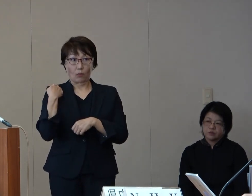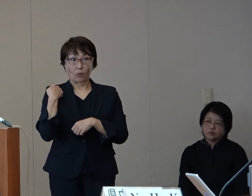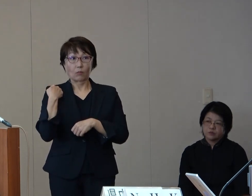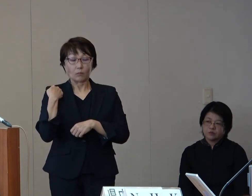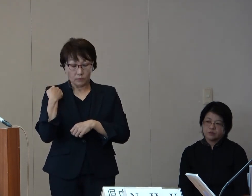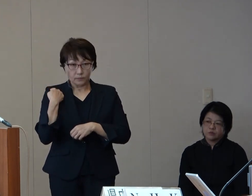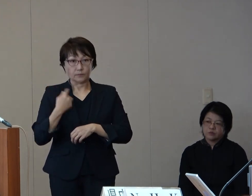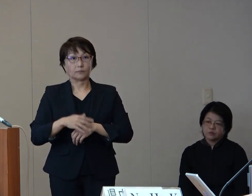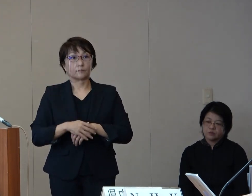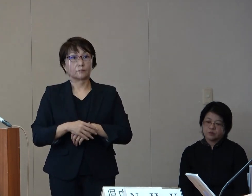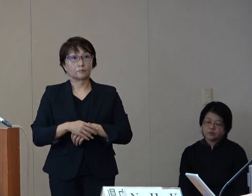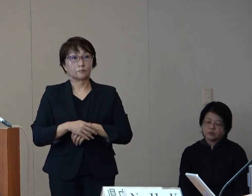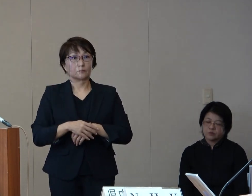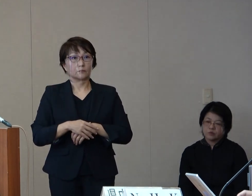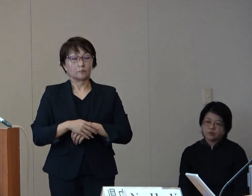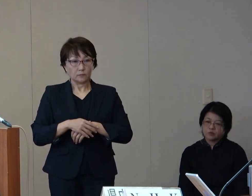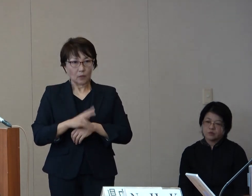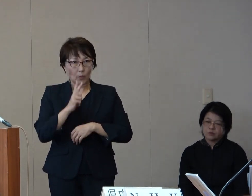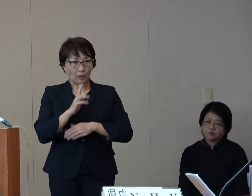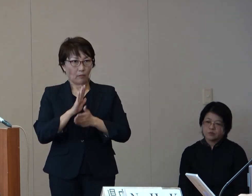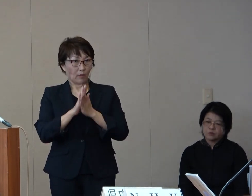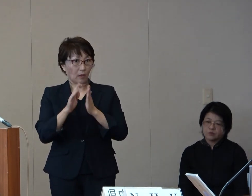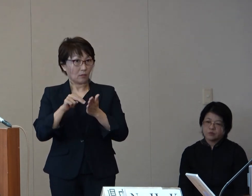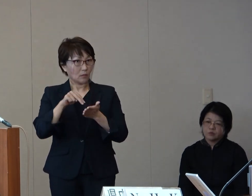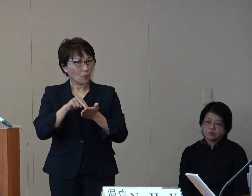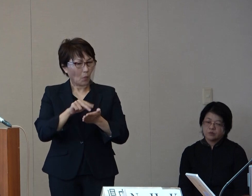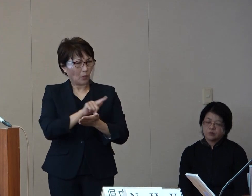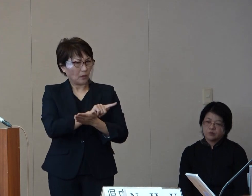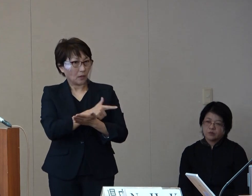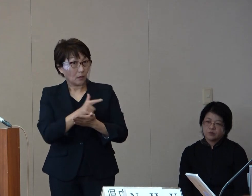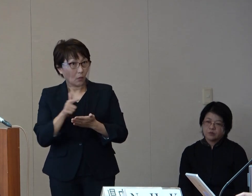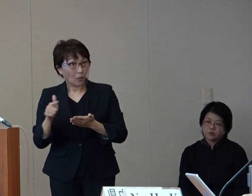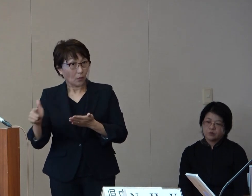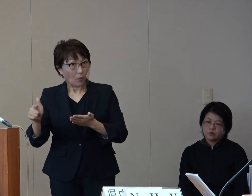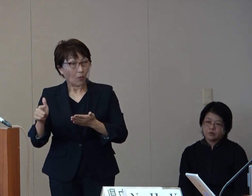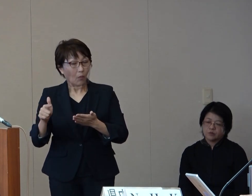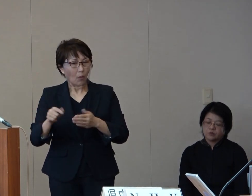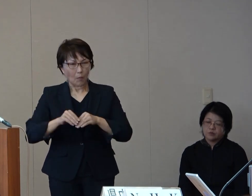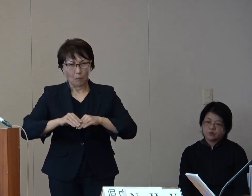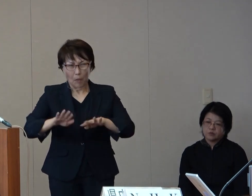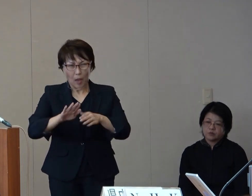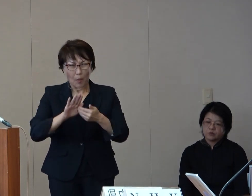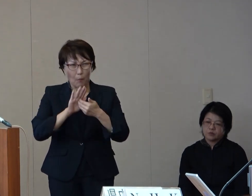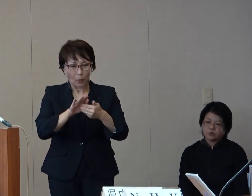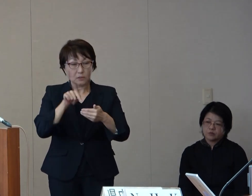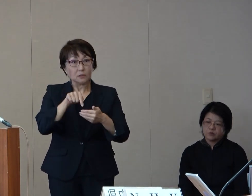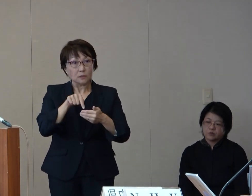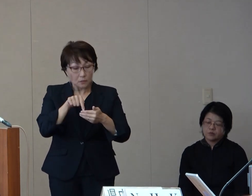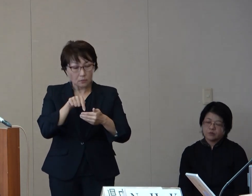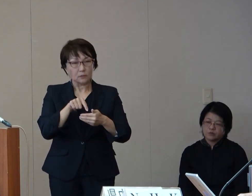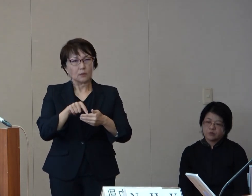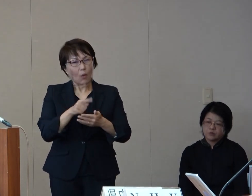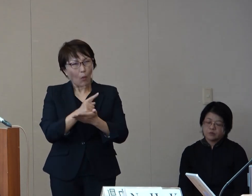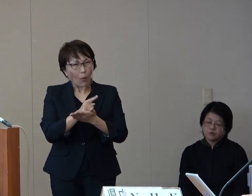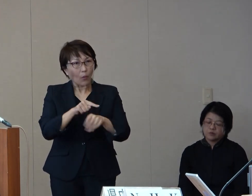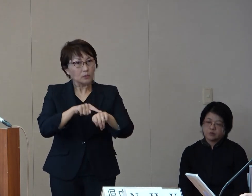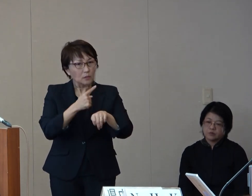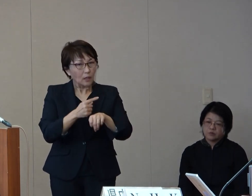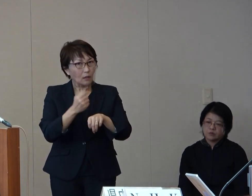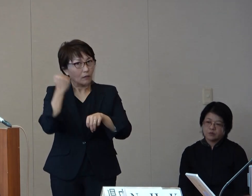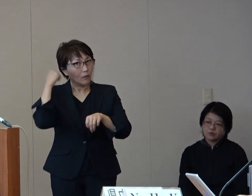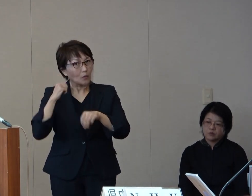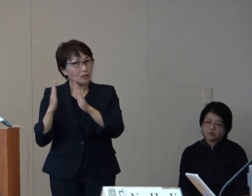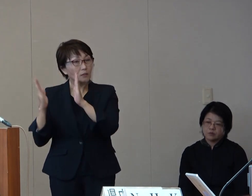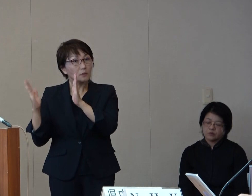か安定してもいろいろをこのニュー51期の高校生 ekワゴン中